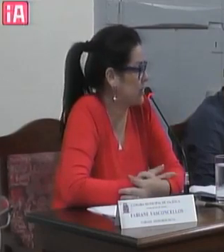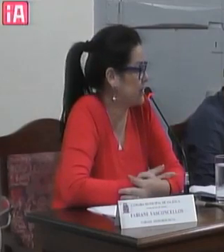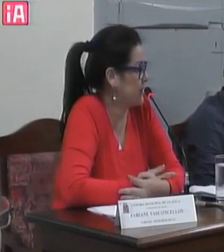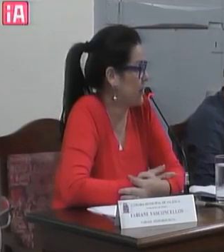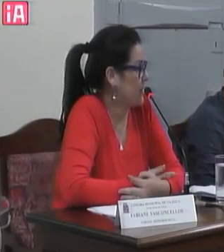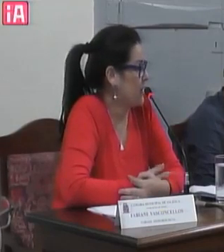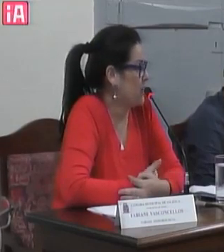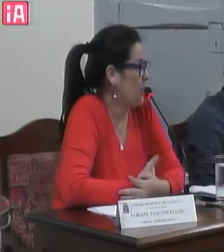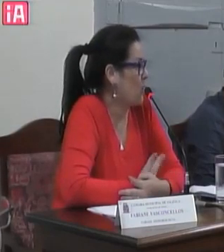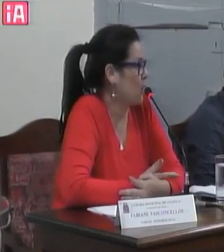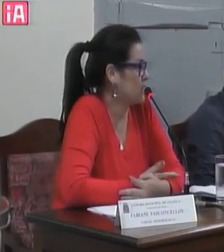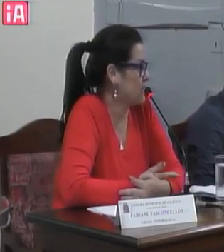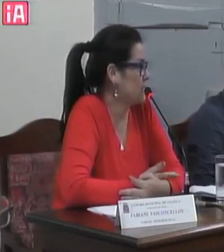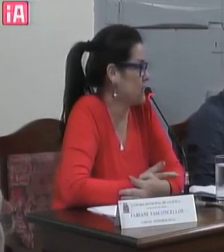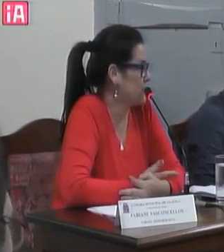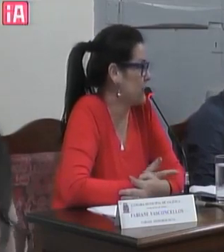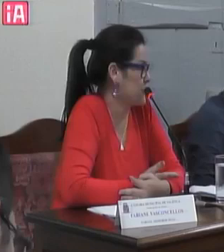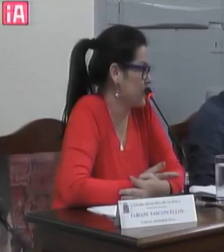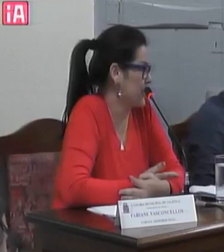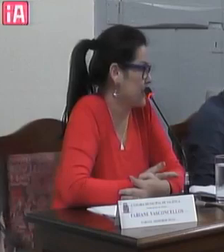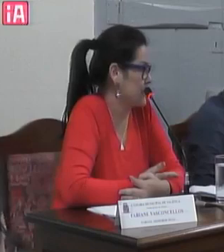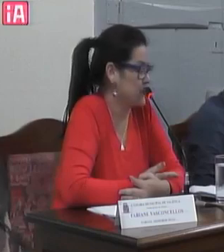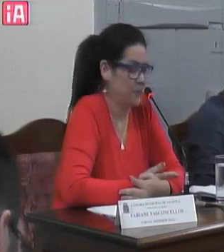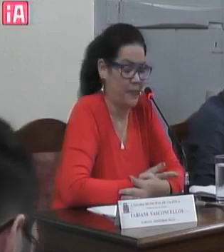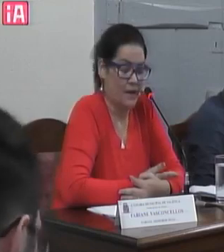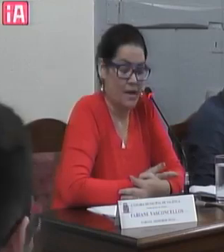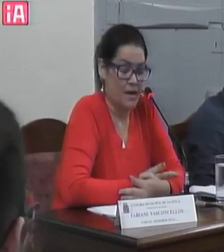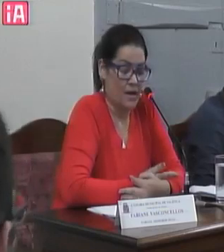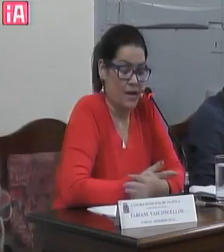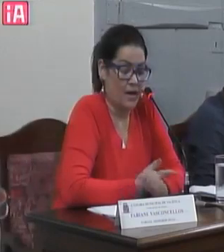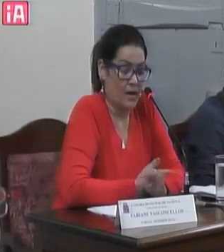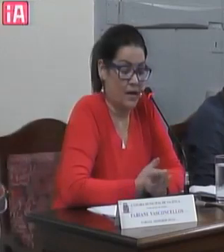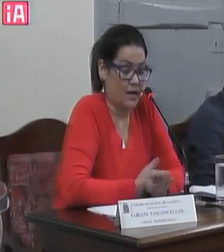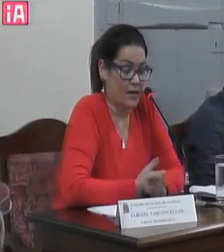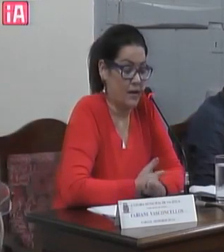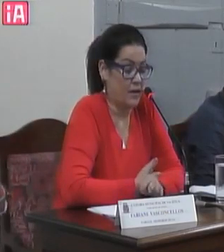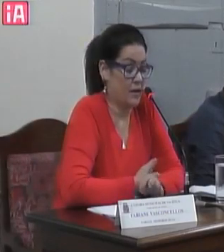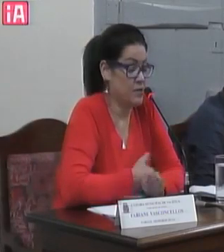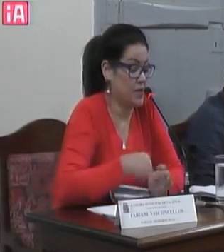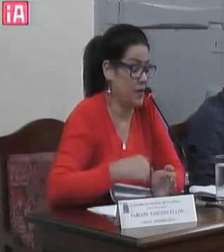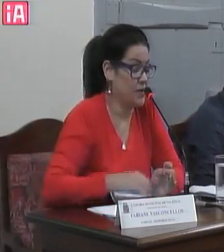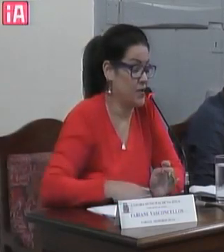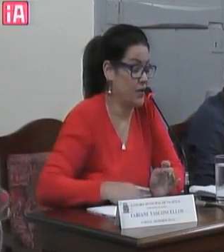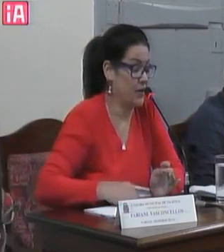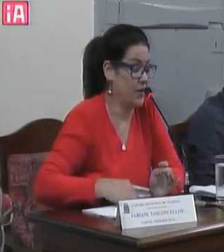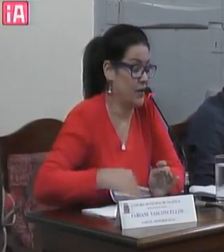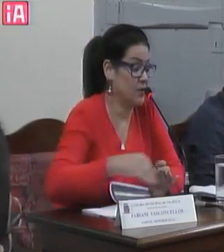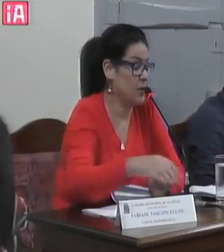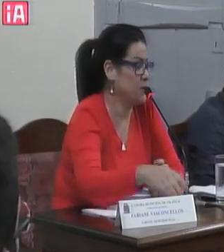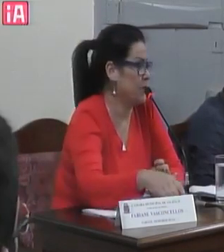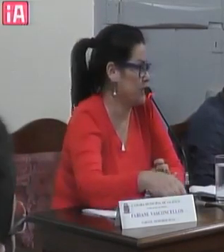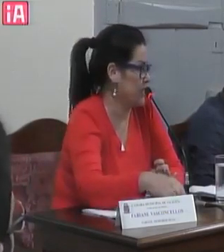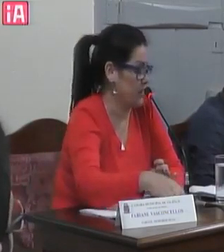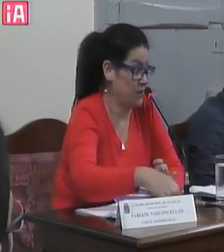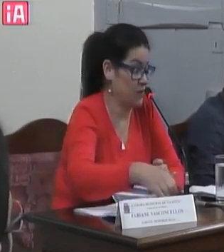da manhã por conta de profissionais. E o seguinte,